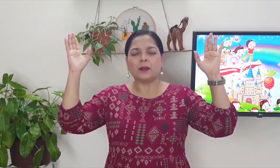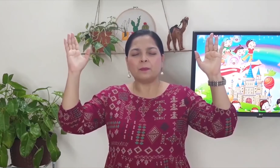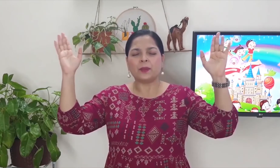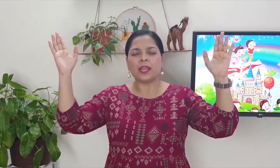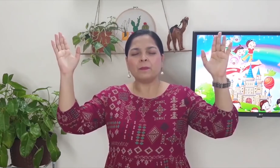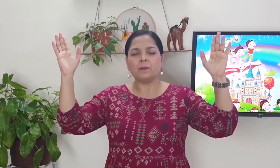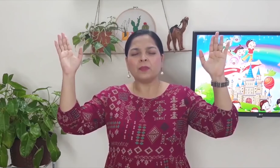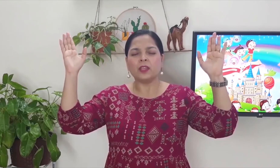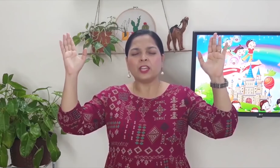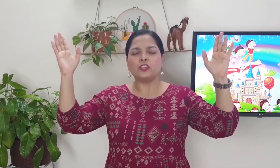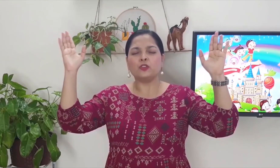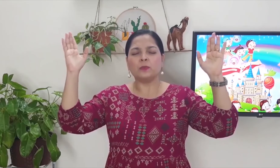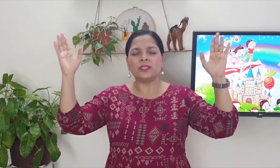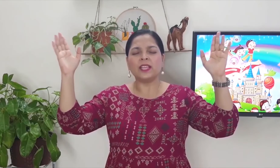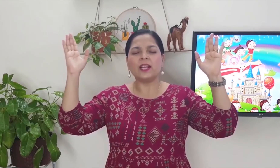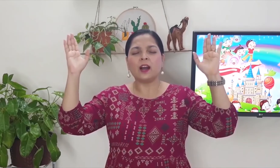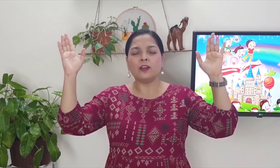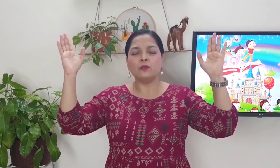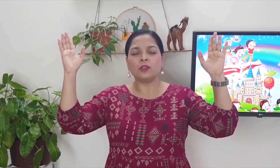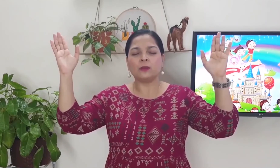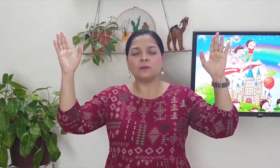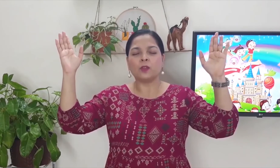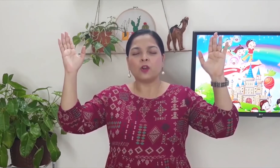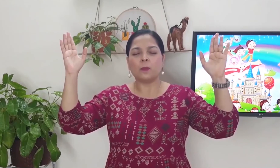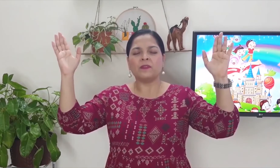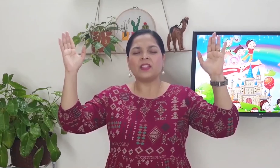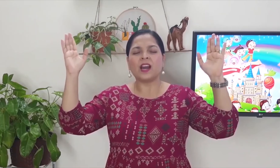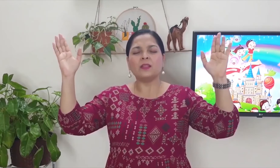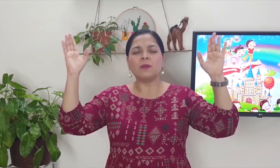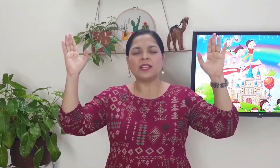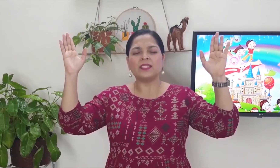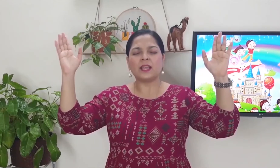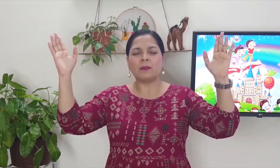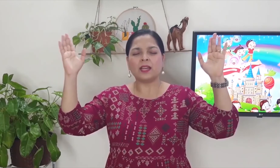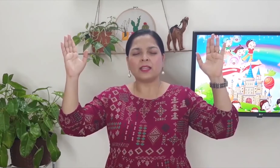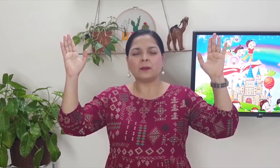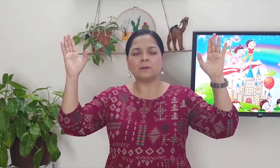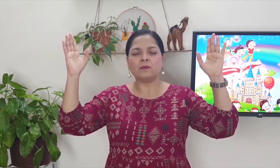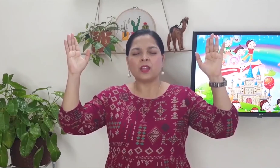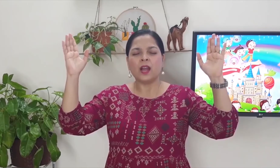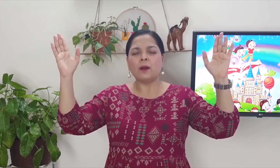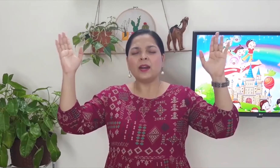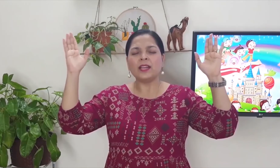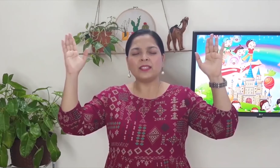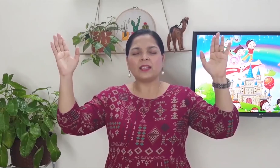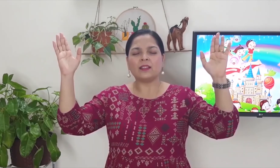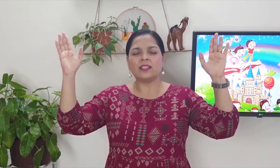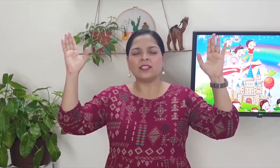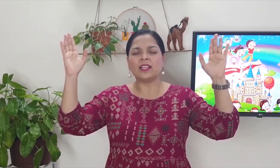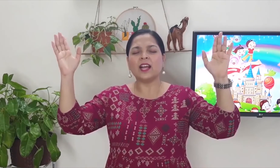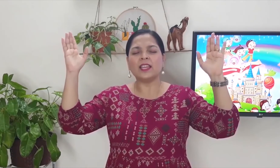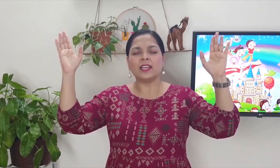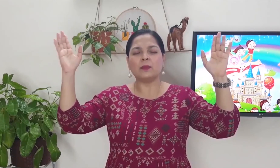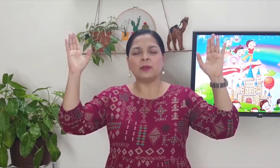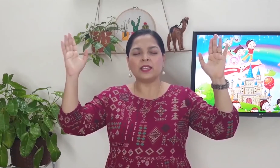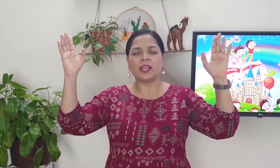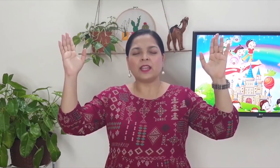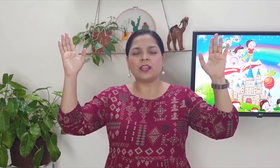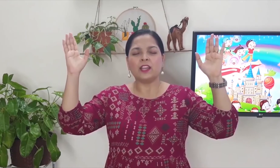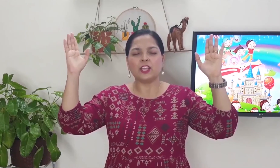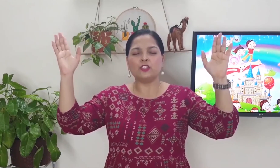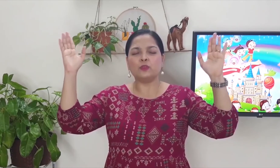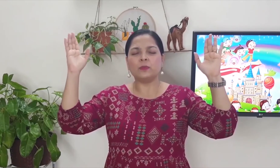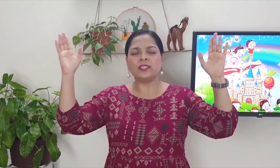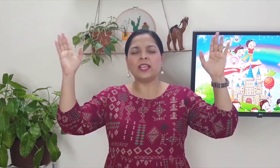येशु ख्रिस्टको नाममा माग्दछु, आमेन। परमेश्वरलाई महिमा भएको होस्। तपाईँ मसँग यो आशिषको प्रार्थना